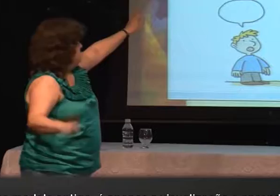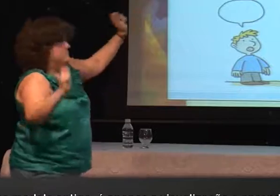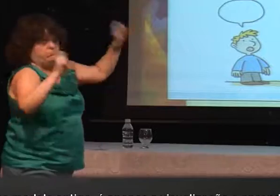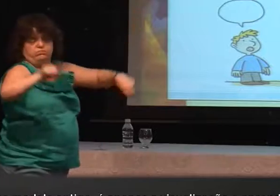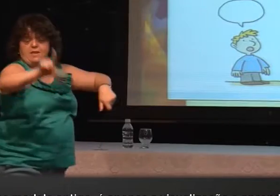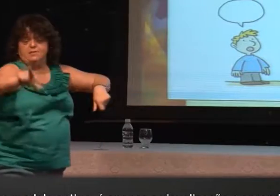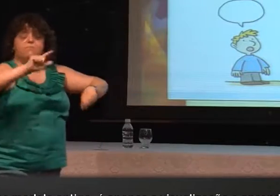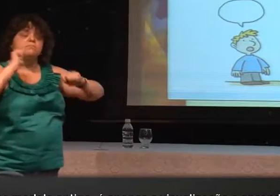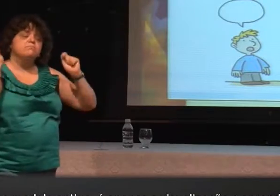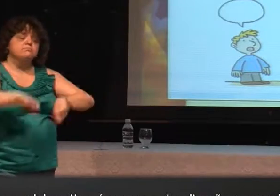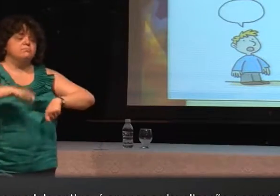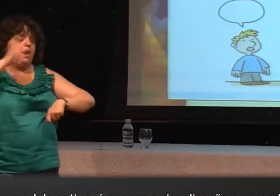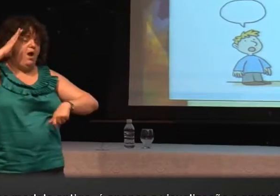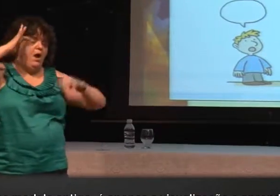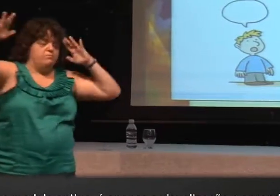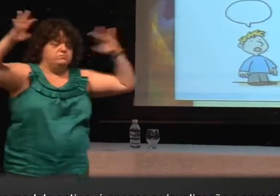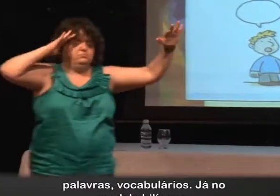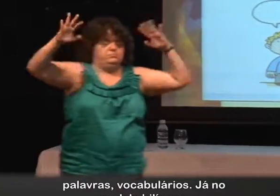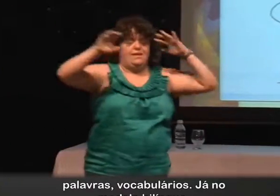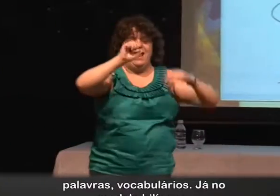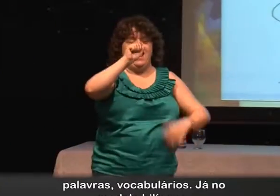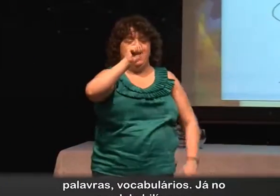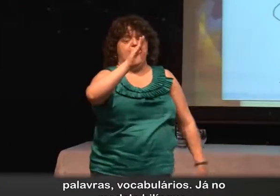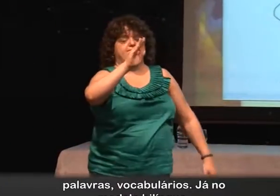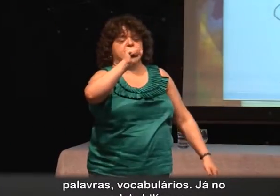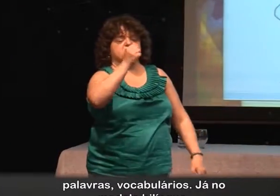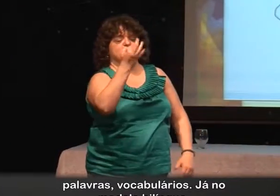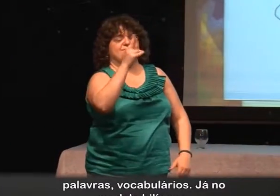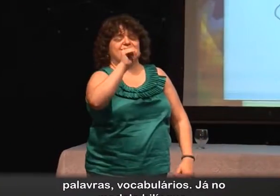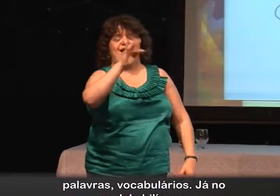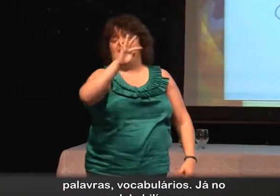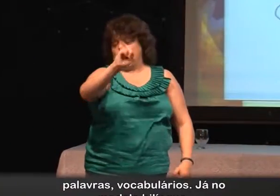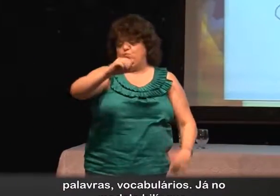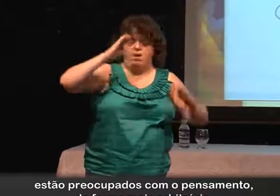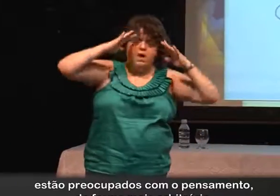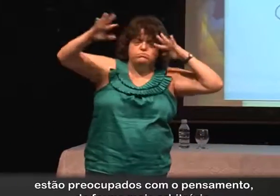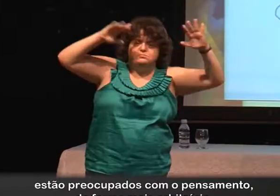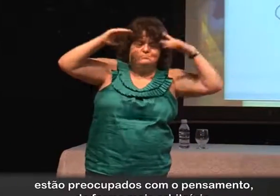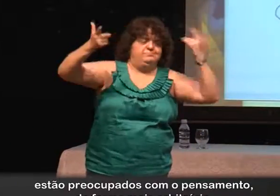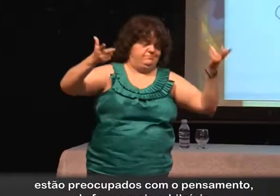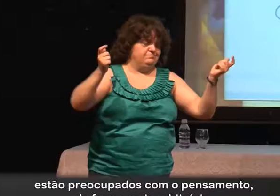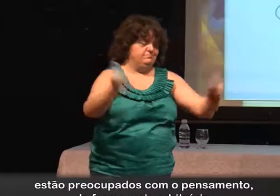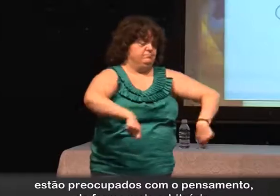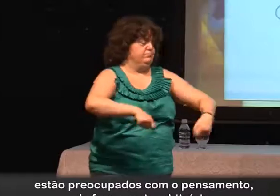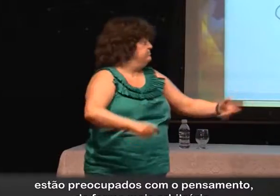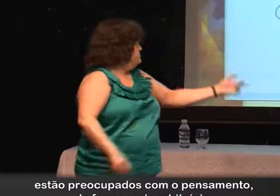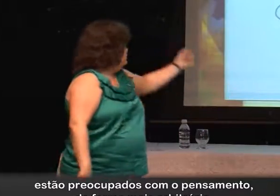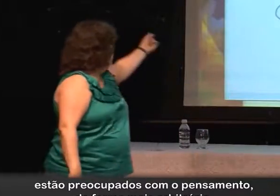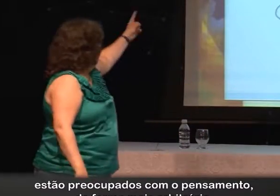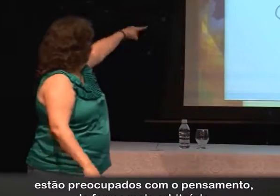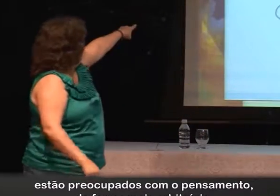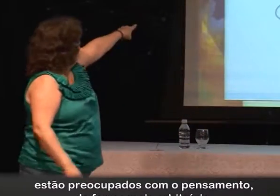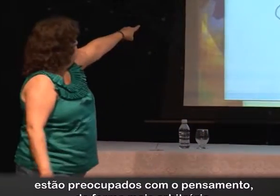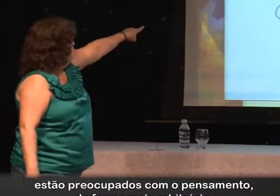é apenas a visualização e aprender palavras, vocabulário. Já no modelo bilíngue, eles estão preocupados com o pensamento,